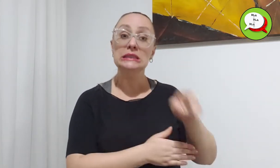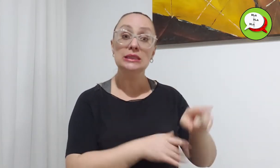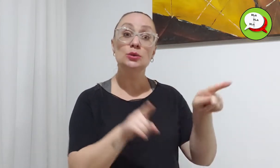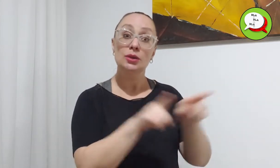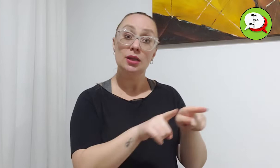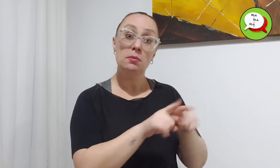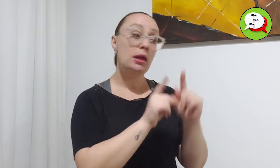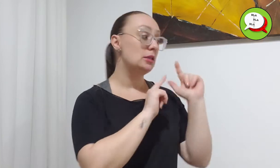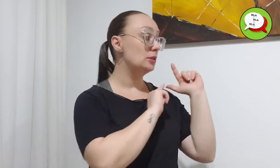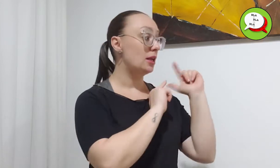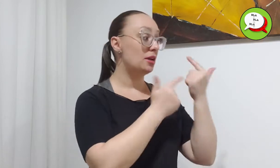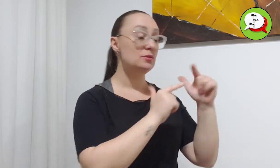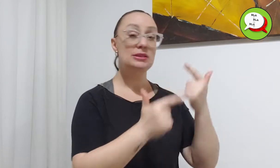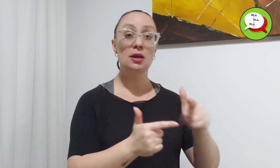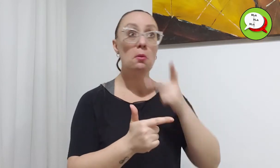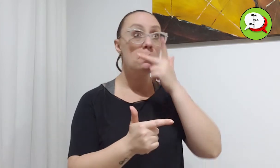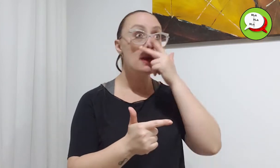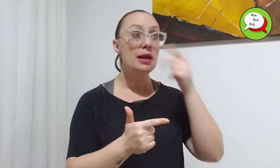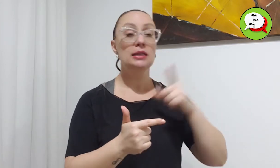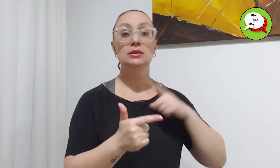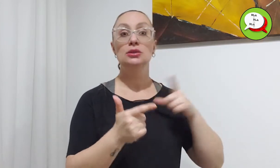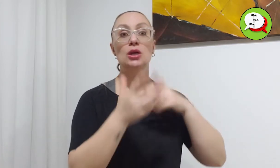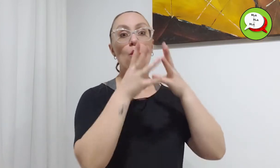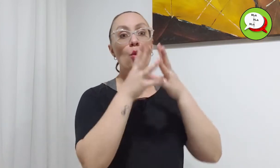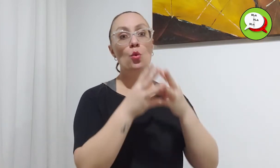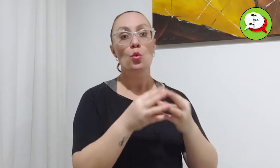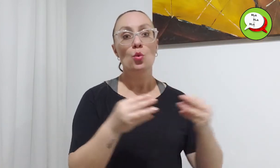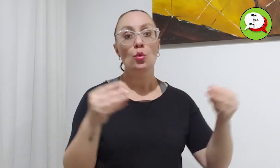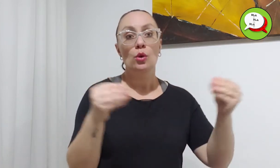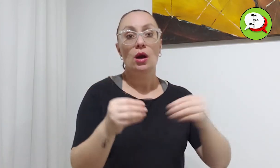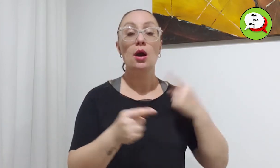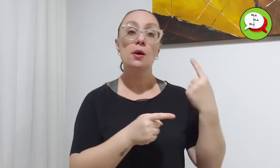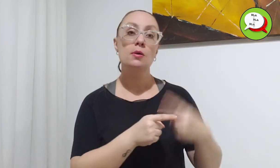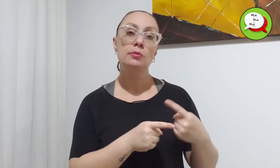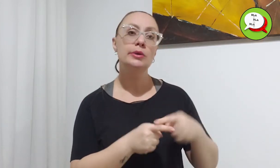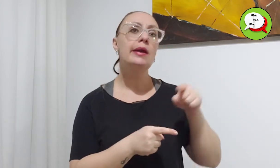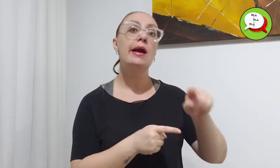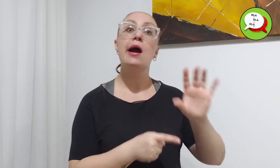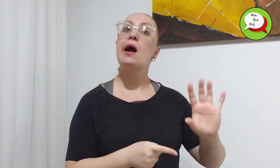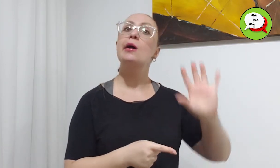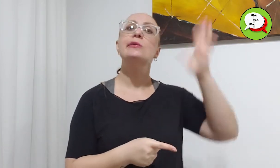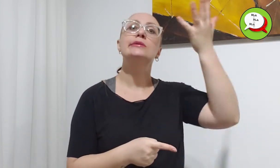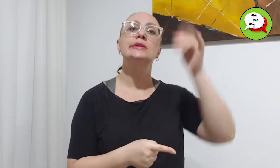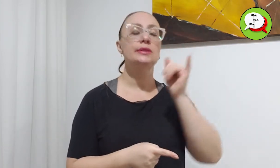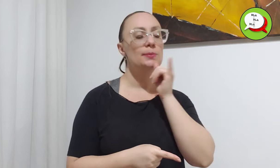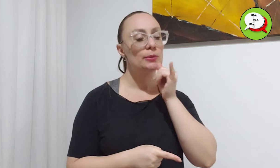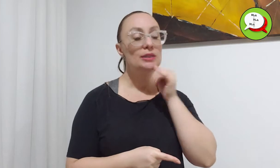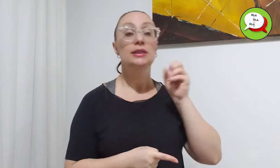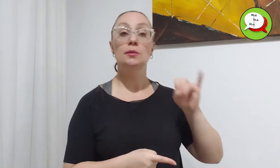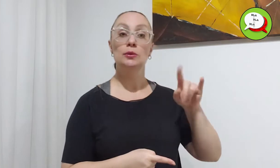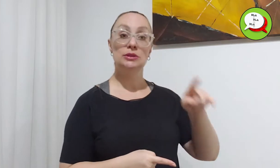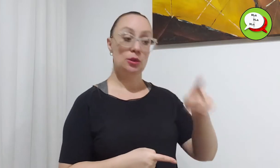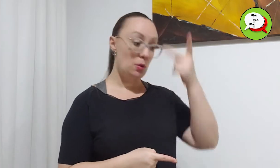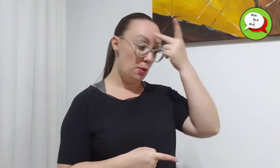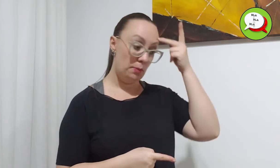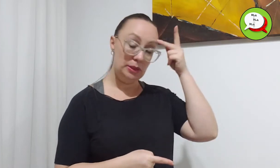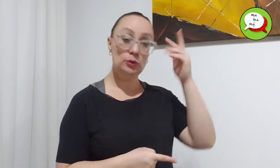também tradições foram apagadas. Isso aconteceu porque quando morria um membro